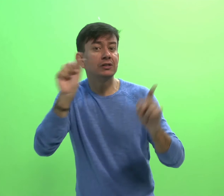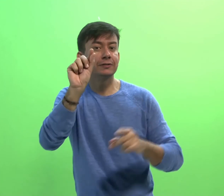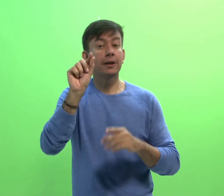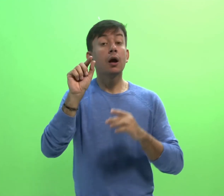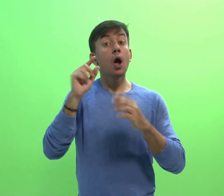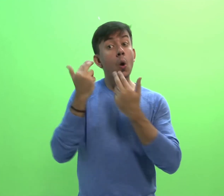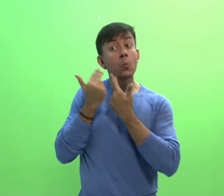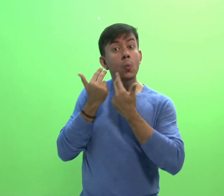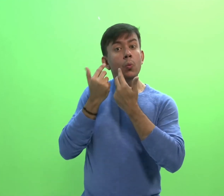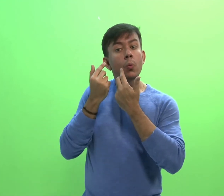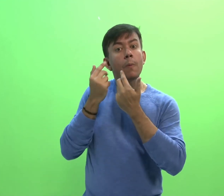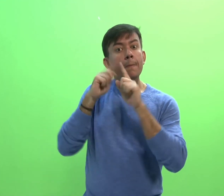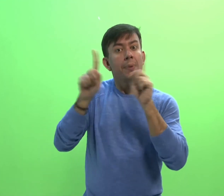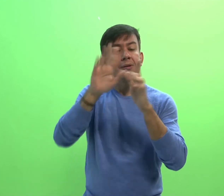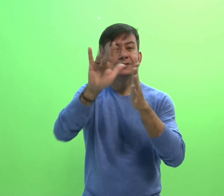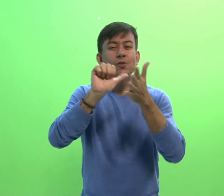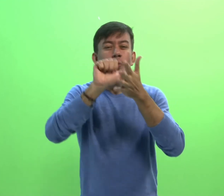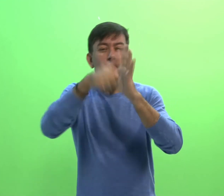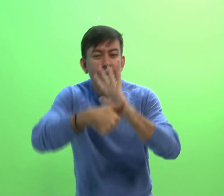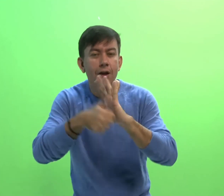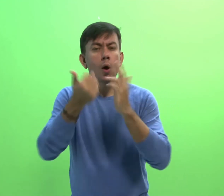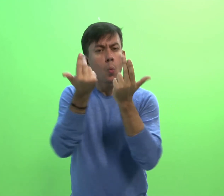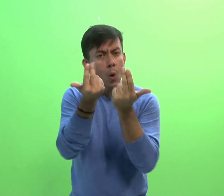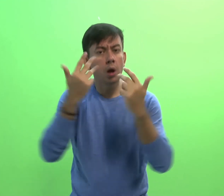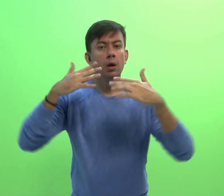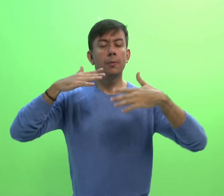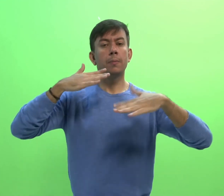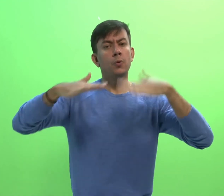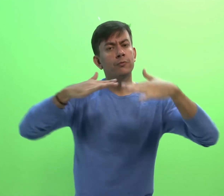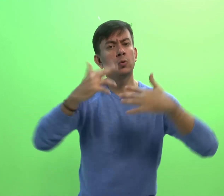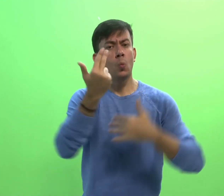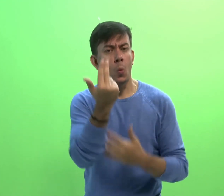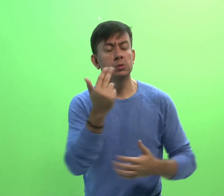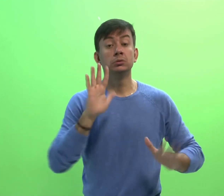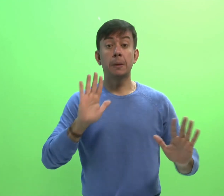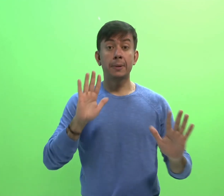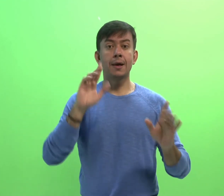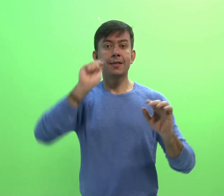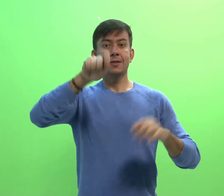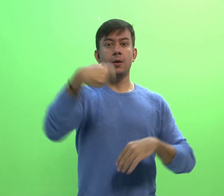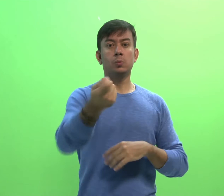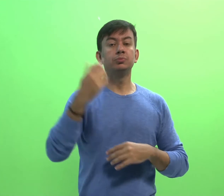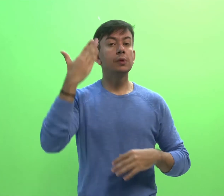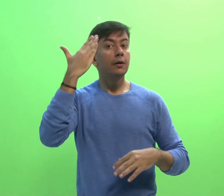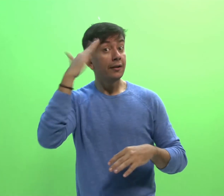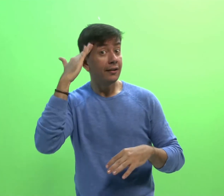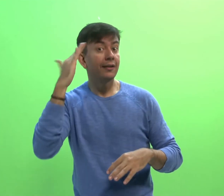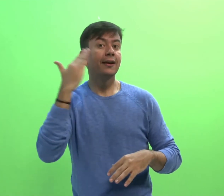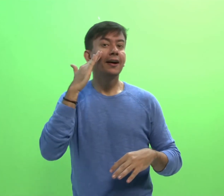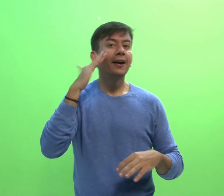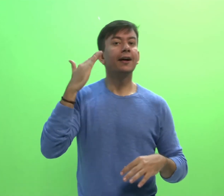Então são um pouco distintos. Mas a configuração de mão é a mesma, o movimento é a mesma,